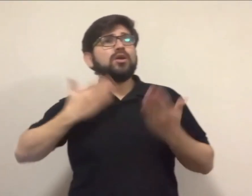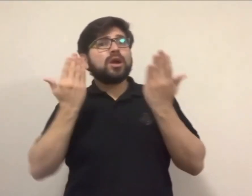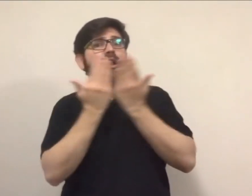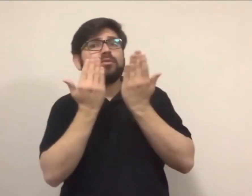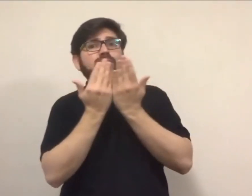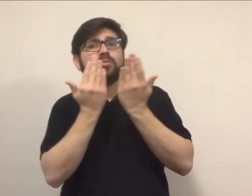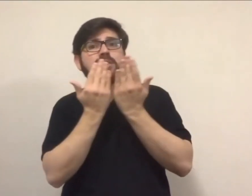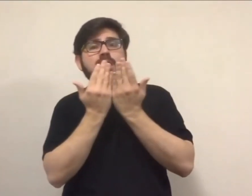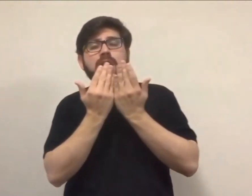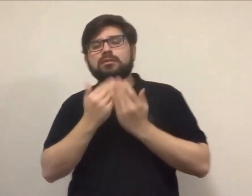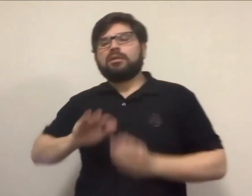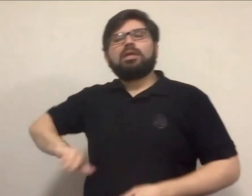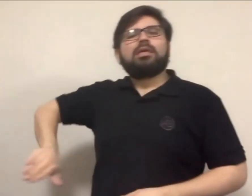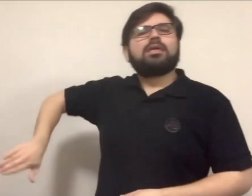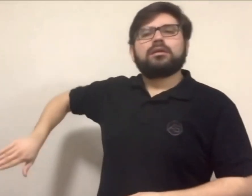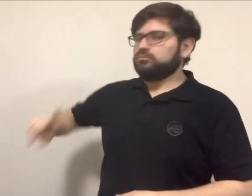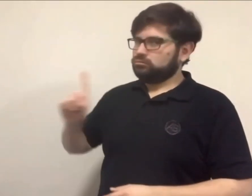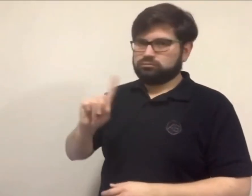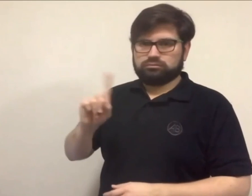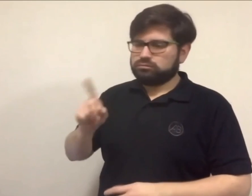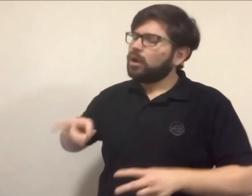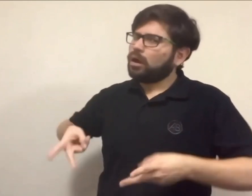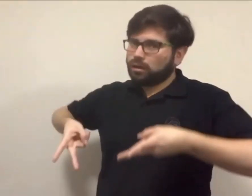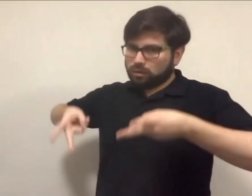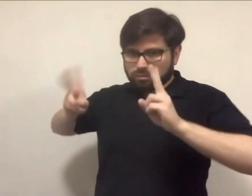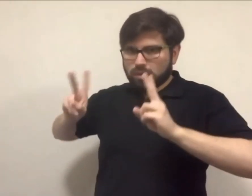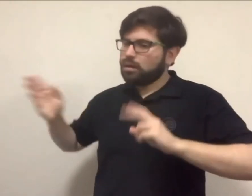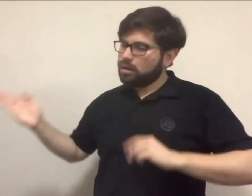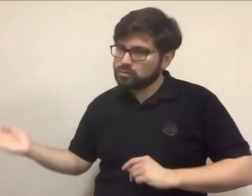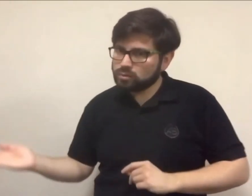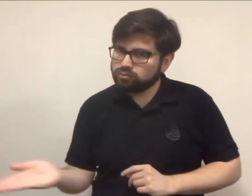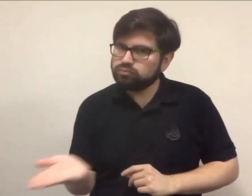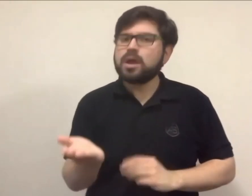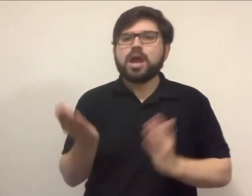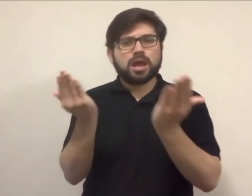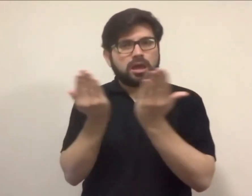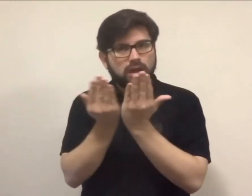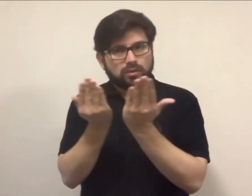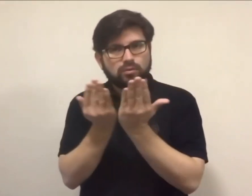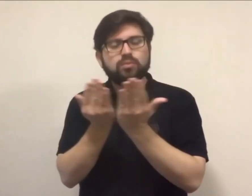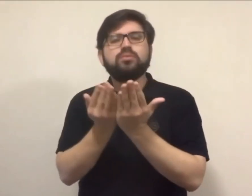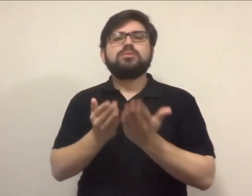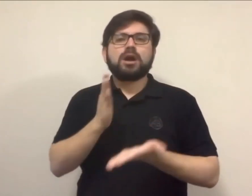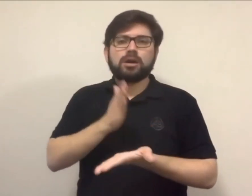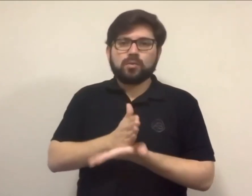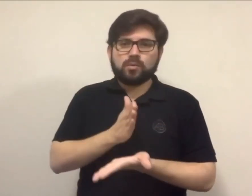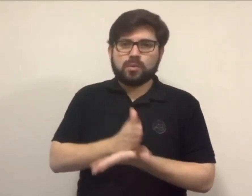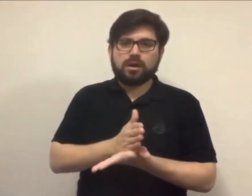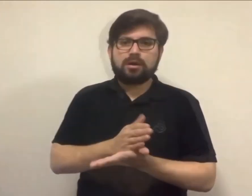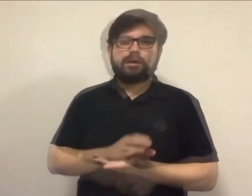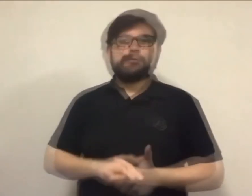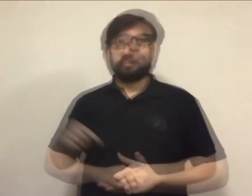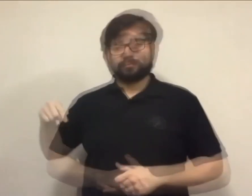No se puede discriminar a un niño y no permitirle estudiar. Los niños tienen derecho a recibir